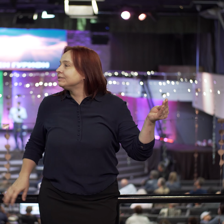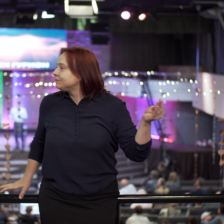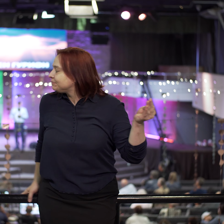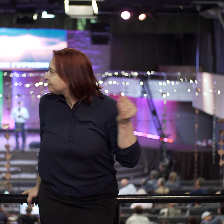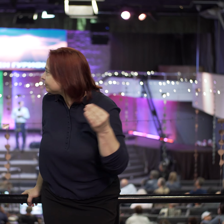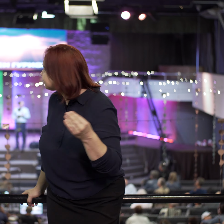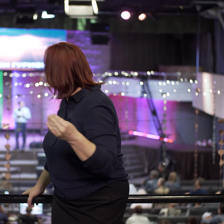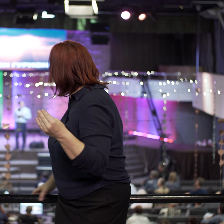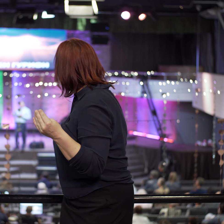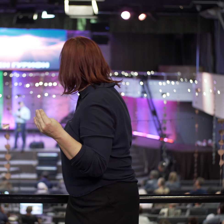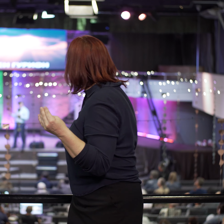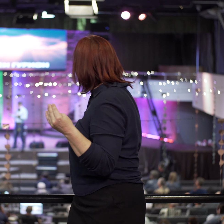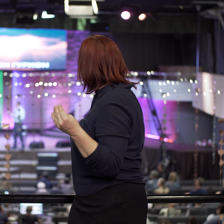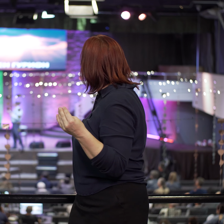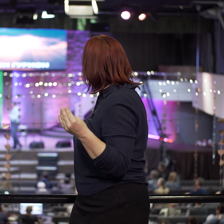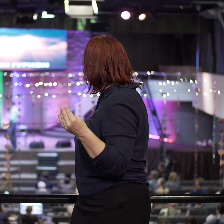которое